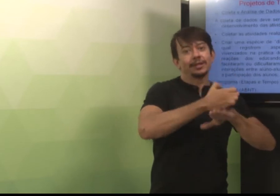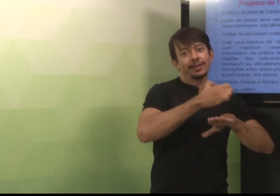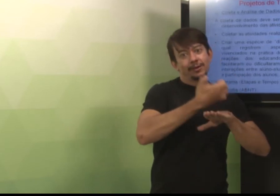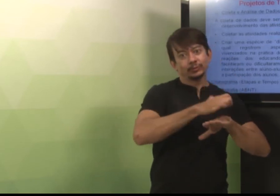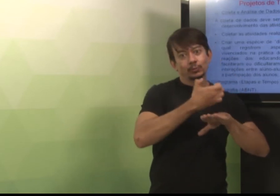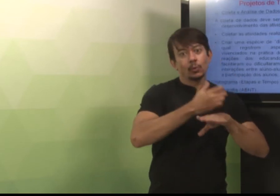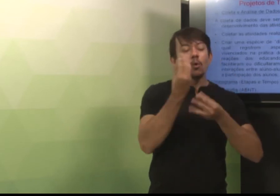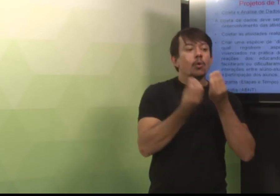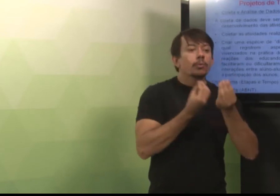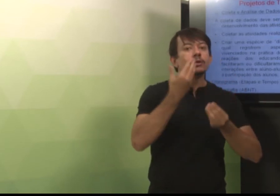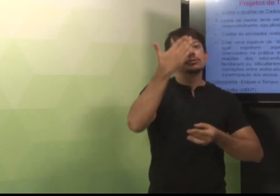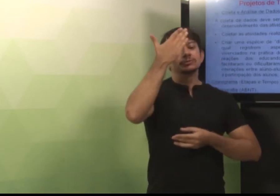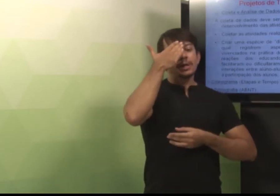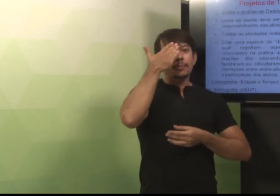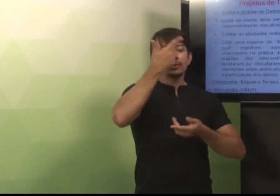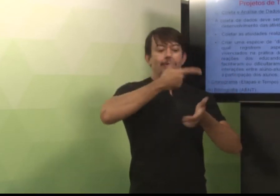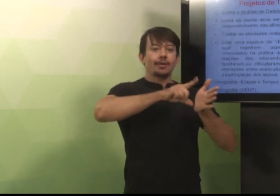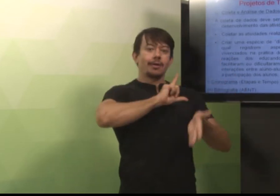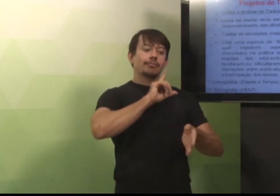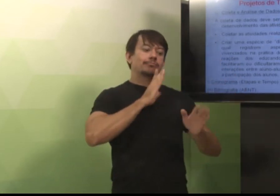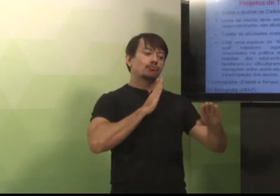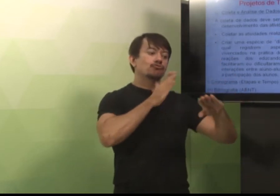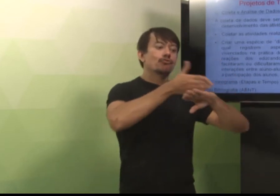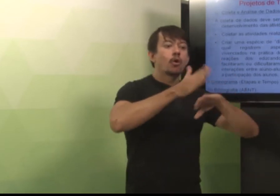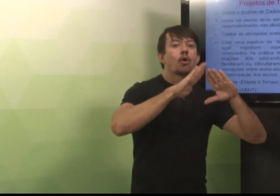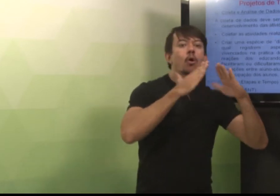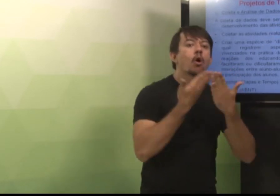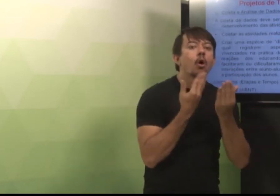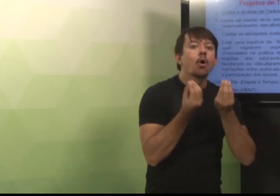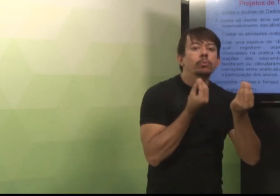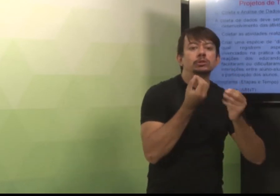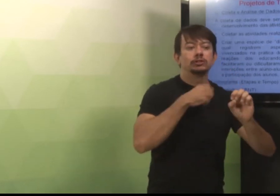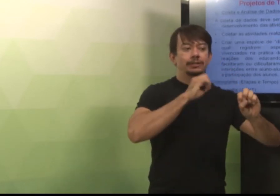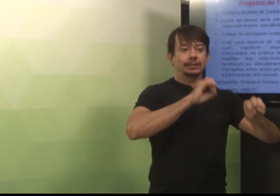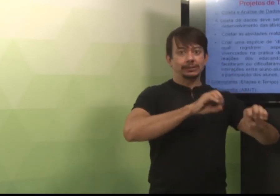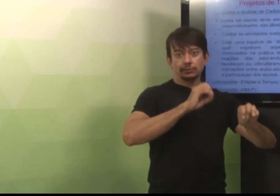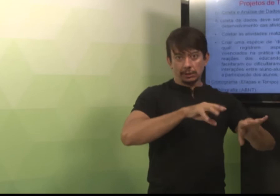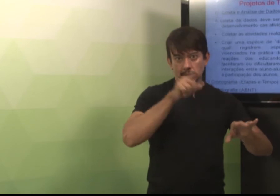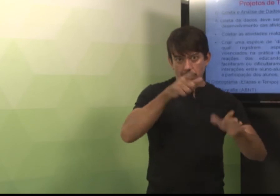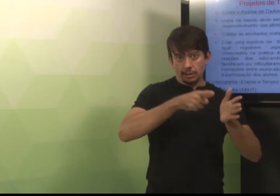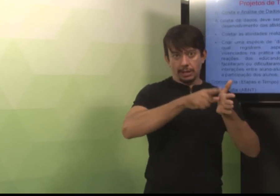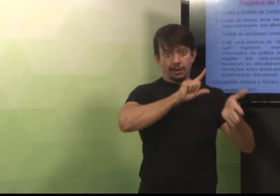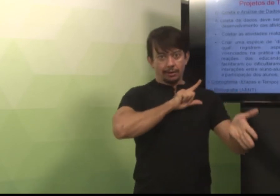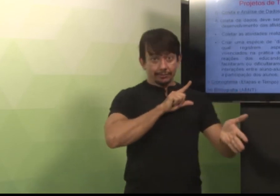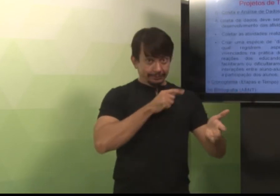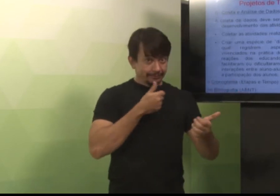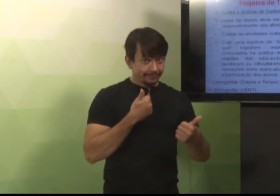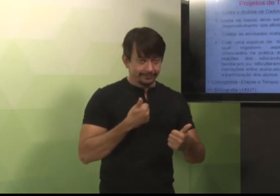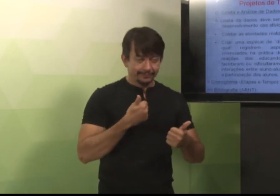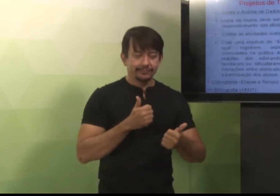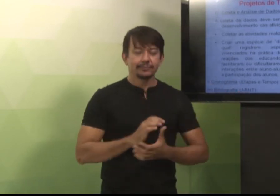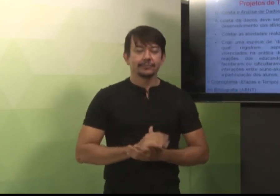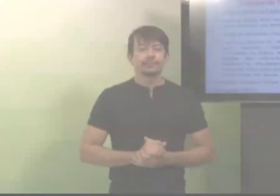vocês têm que saber que o projeto de trabalho está relacionado ao estágio de ensino, ok?